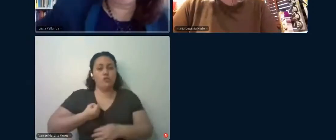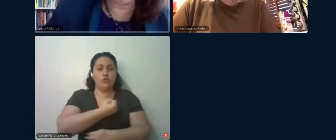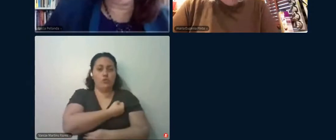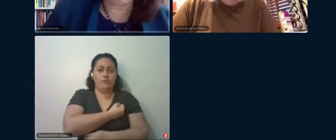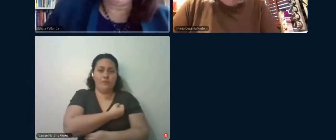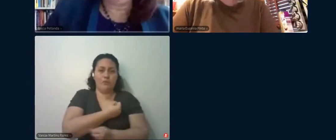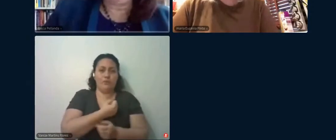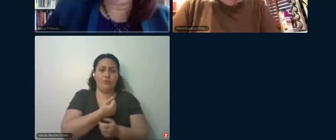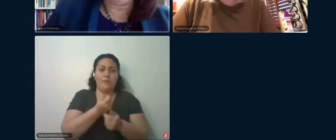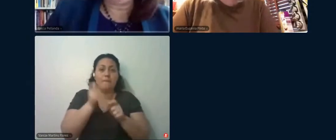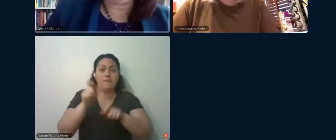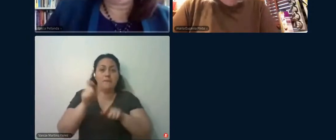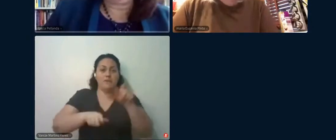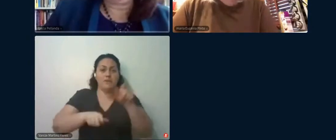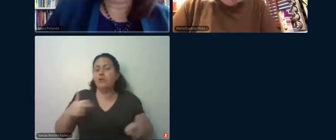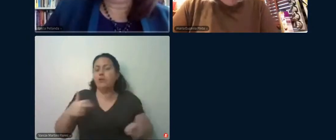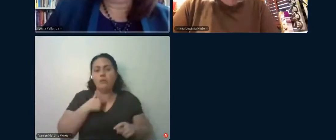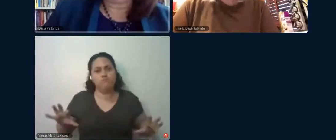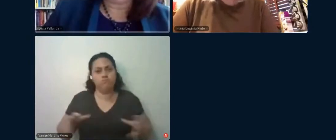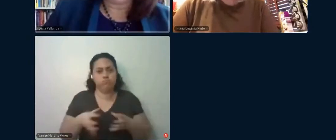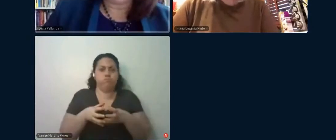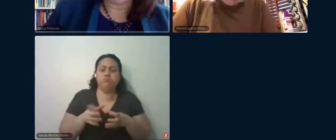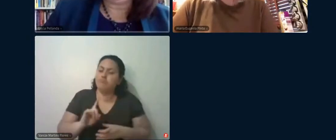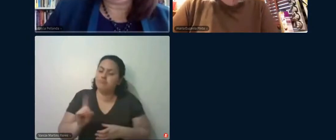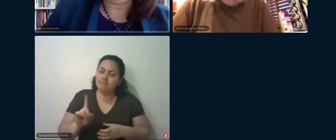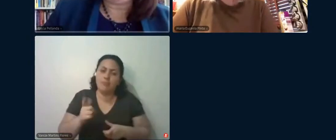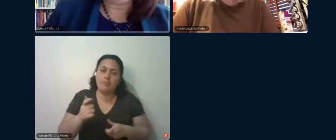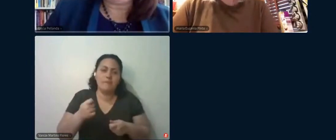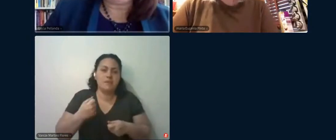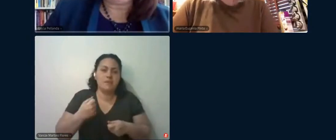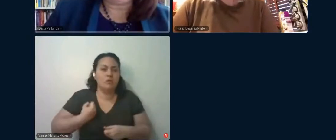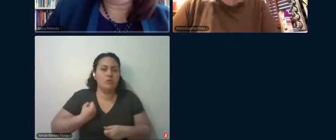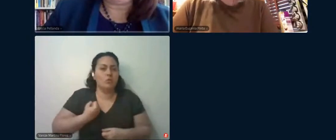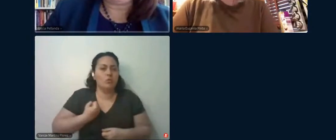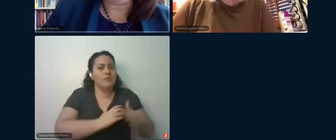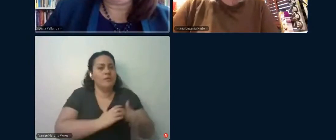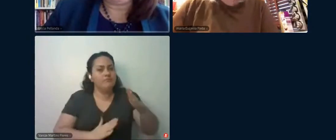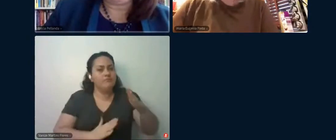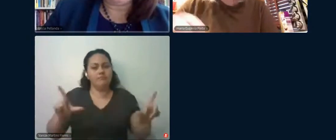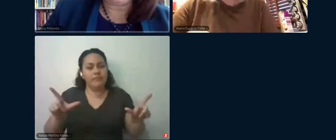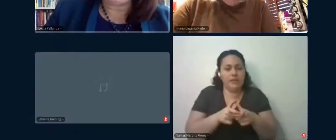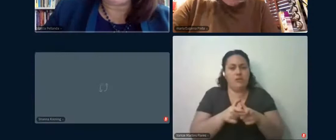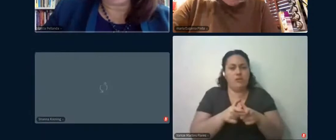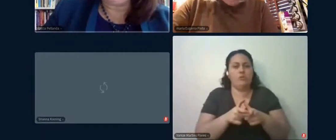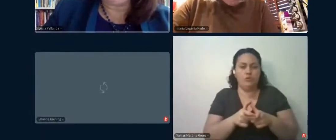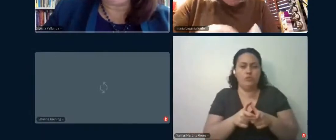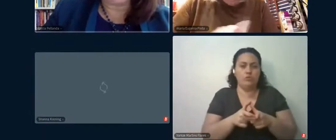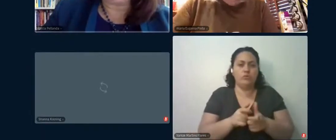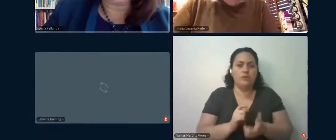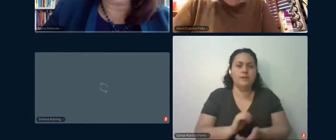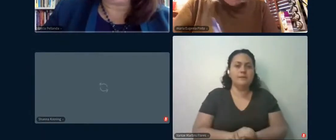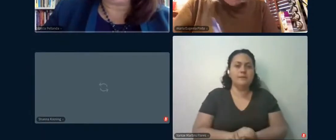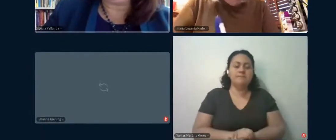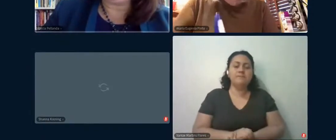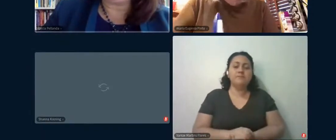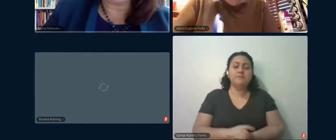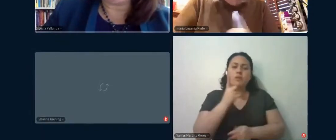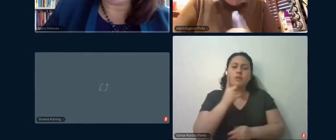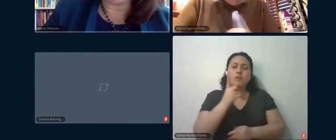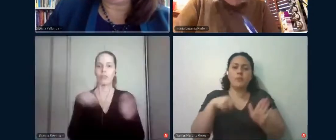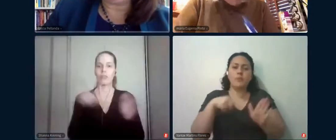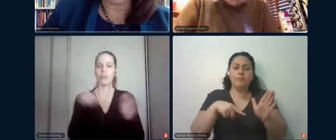todo mundo junto, então vai ter que ter um número reduzido de pessoas. Então, a gente tem uma pergunta ali, né, se a gente